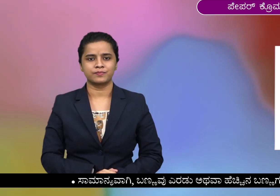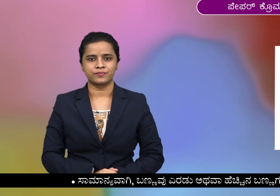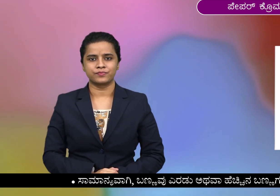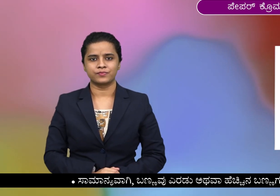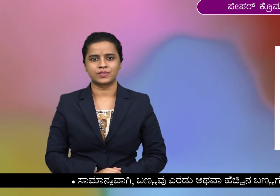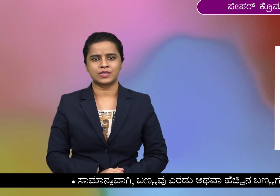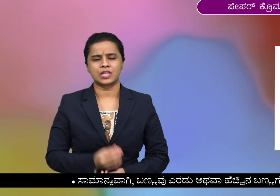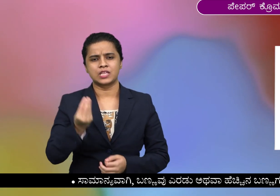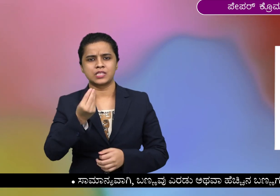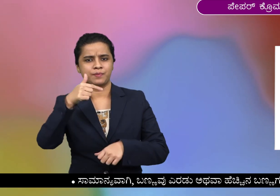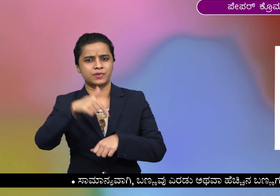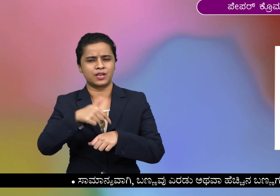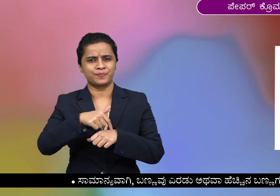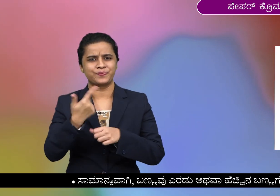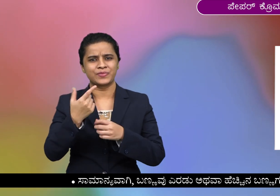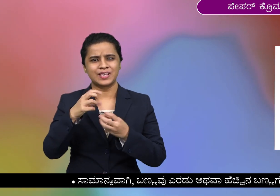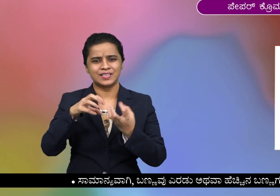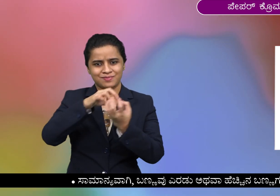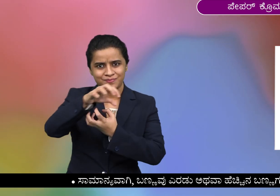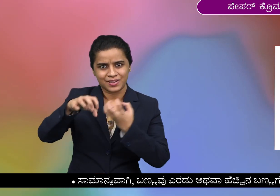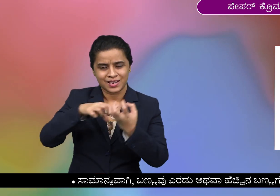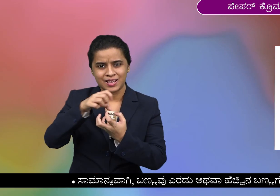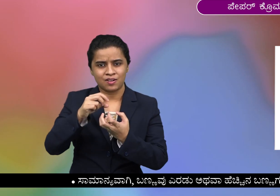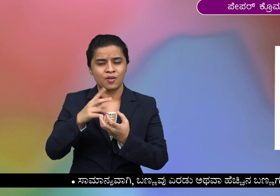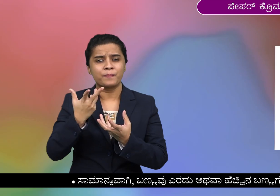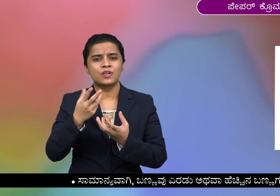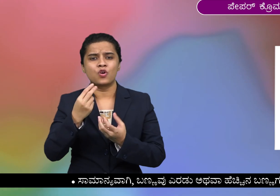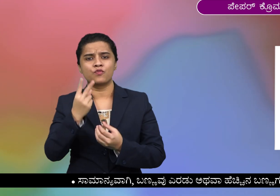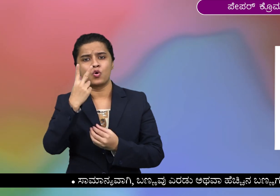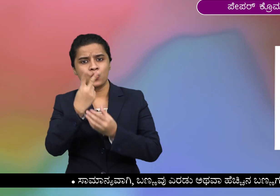ಸಾಮಾನ್ಯವಾಗಿ ಬಣ್ಣವು 2 ಅಥವಾ ಹೆಚ್ಚಿನ ಬಣ್ಣಗಳ ಮಿಶ್ರಣವಾಗಿದೆ.